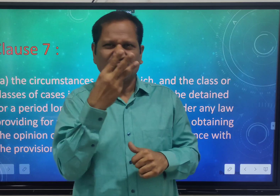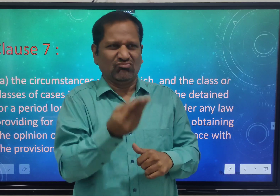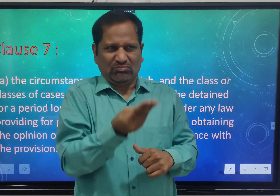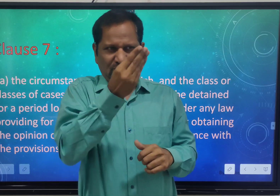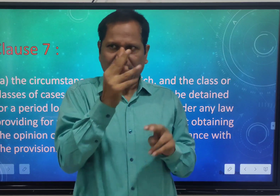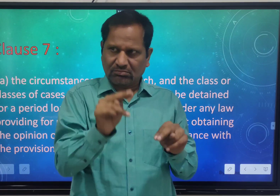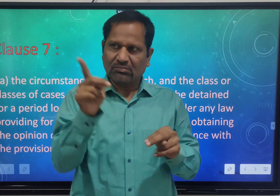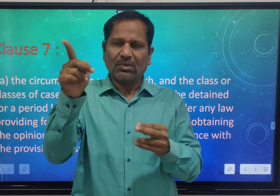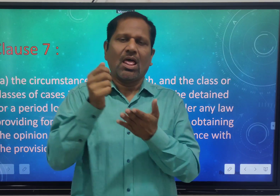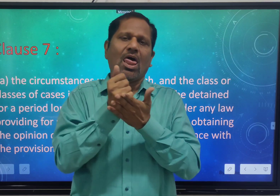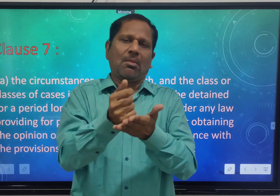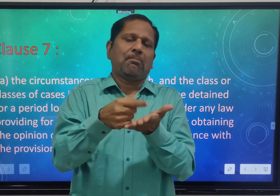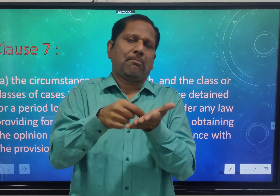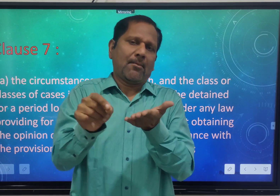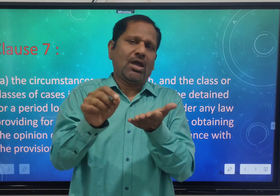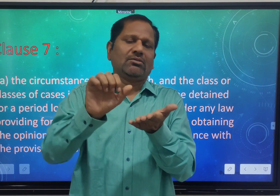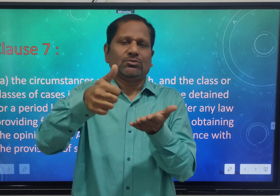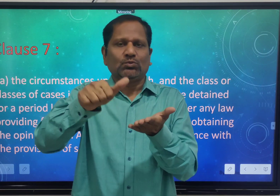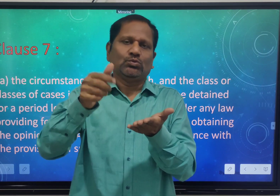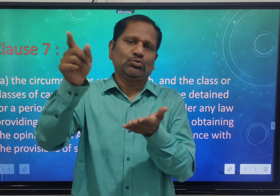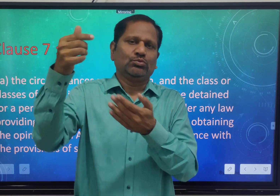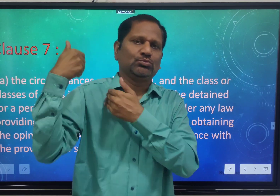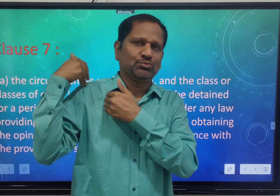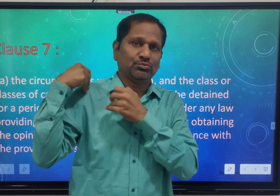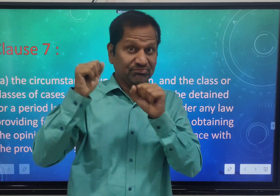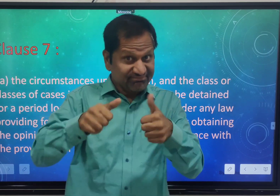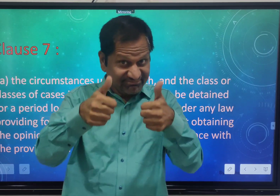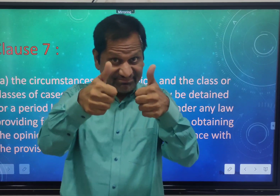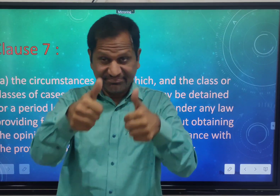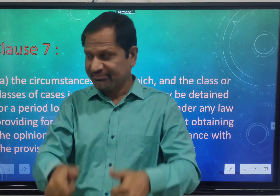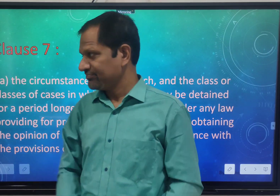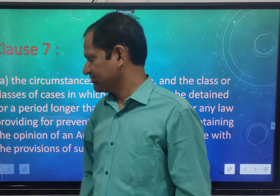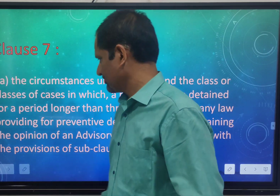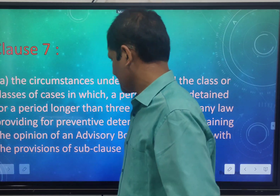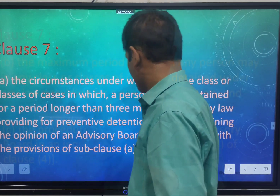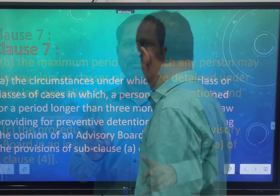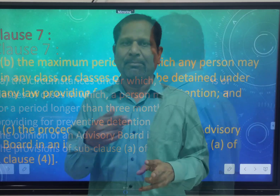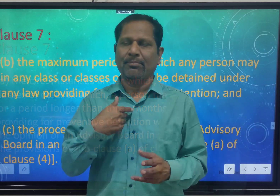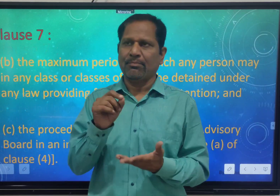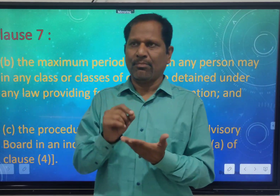जा सकता डिटेंशन में, न्यायालय से ही इसका निर्णय होता है।